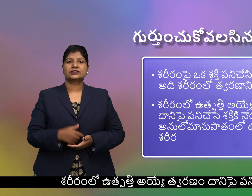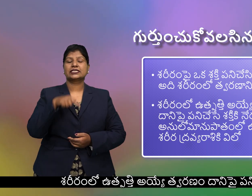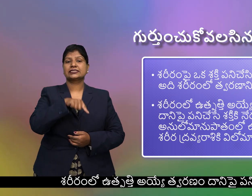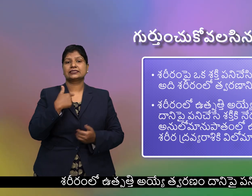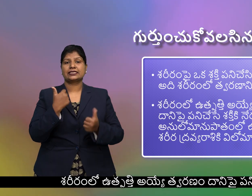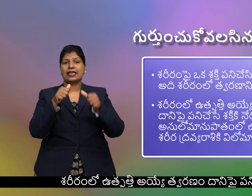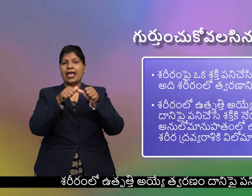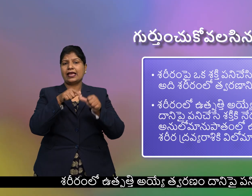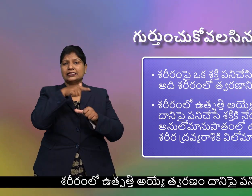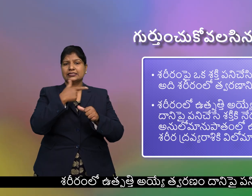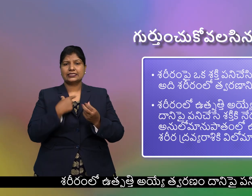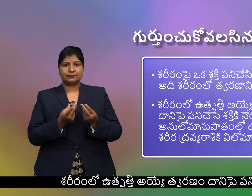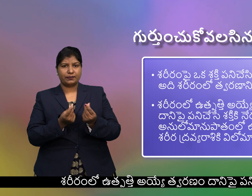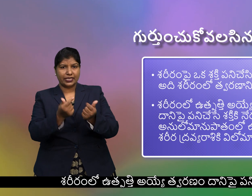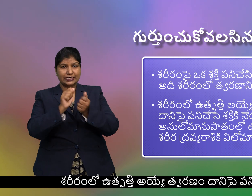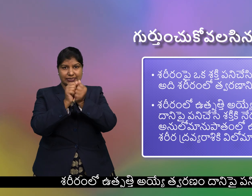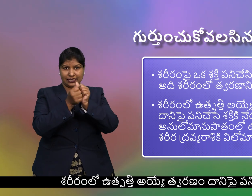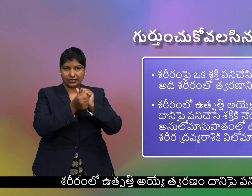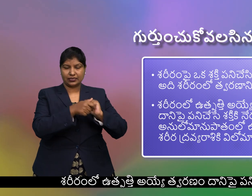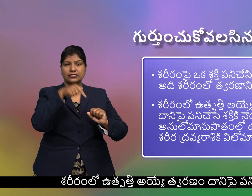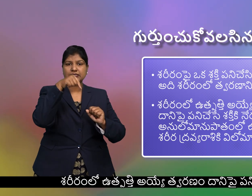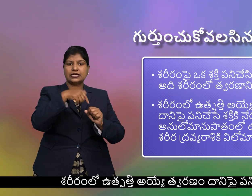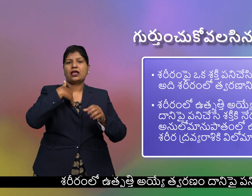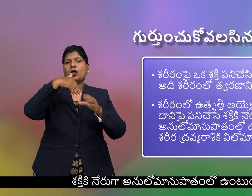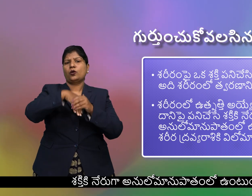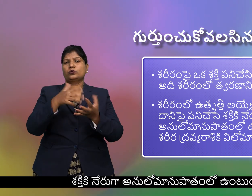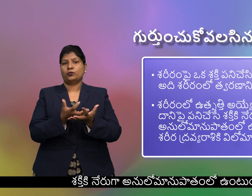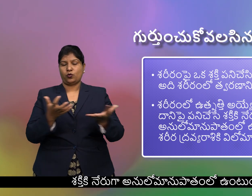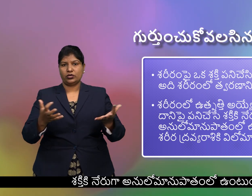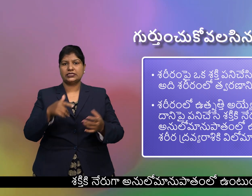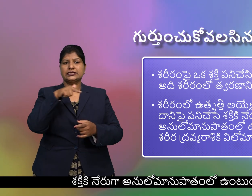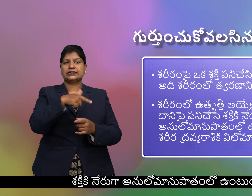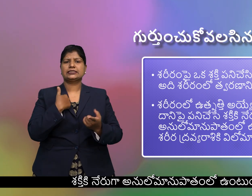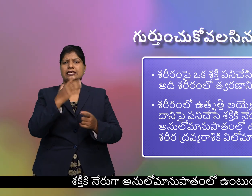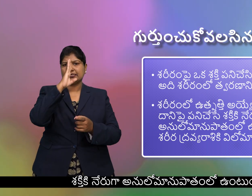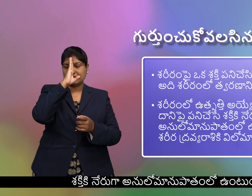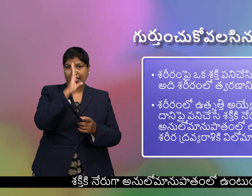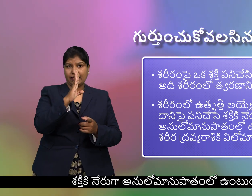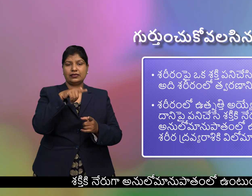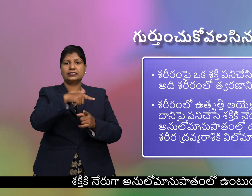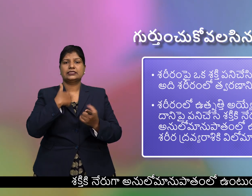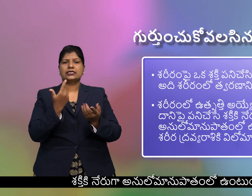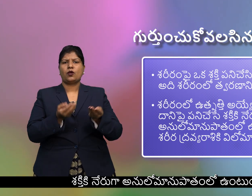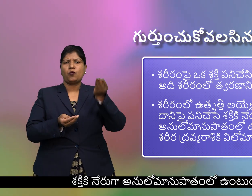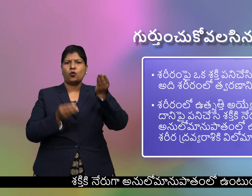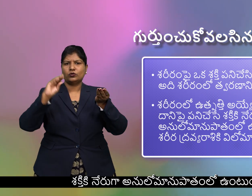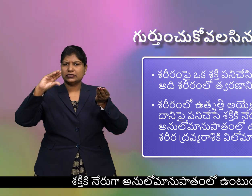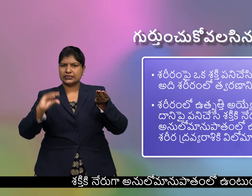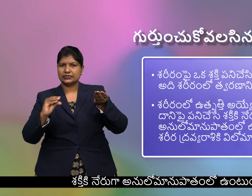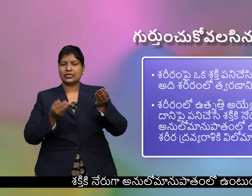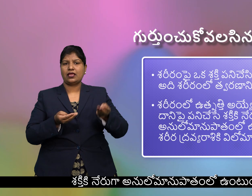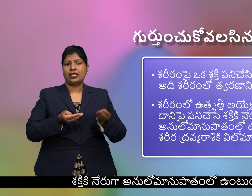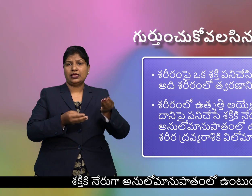శరీరంలో ఉత్పత్తి అయ్యే త్వరణం దానిపై పనిచేసే శక్తికి నేరుగా అనులోమానుపాతంలో